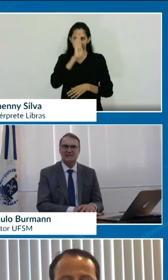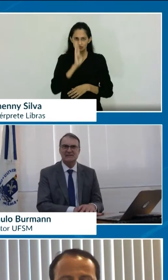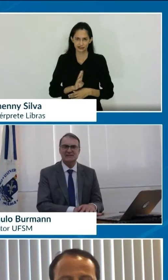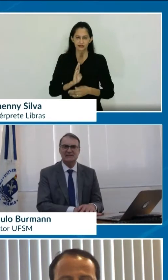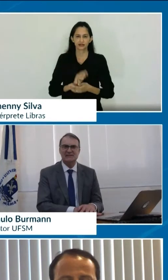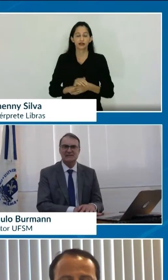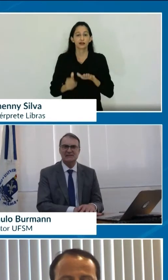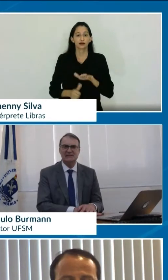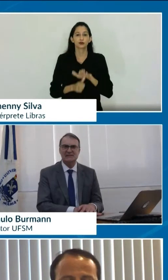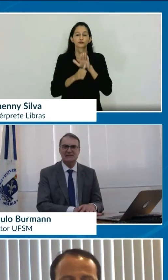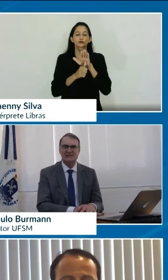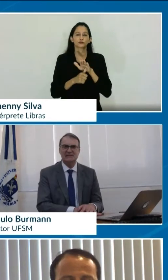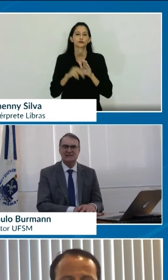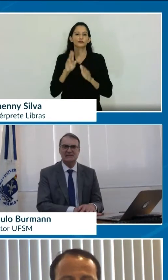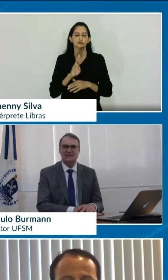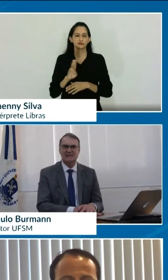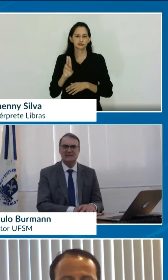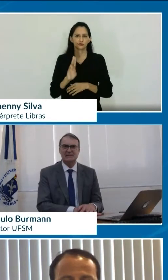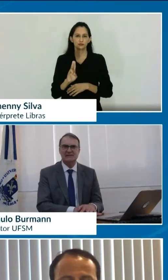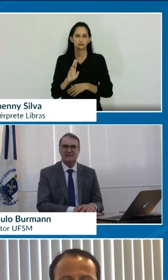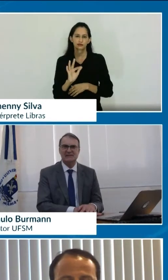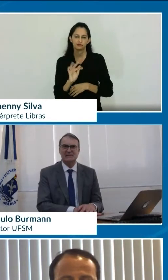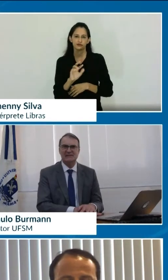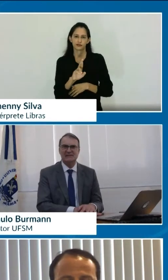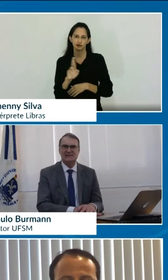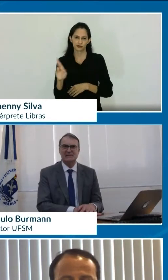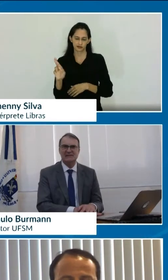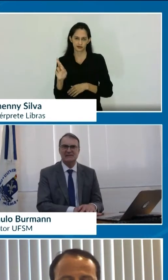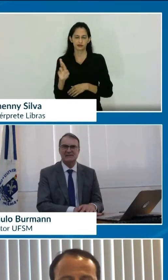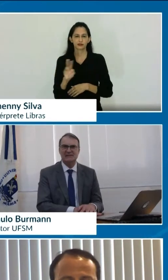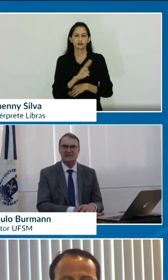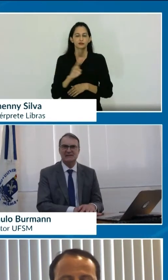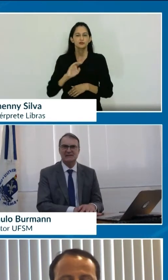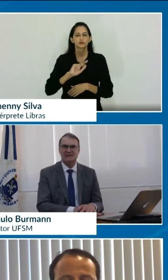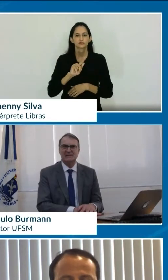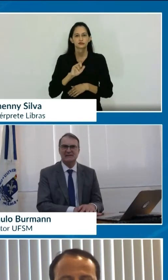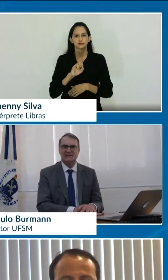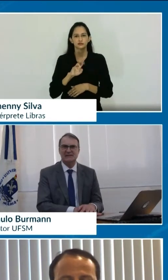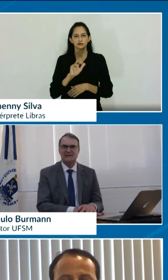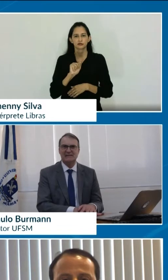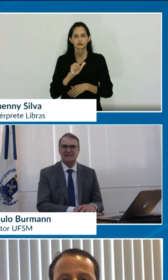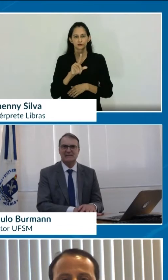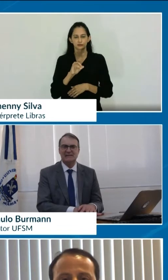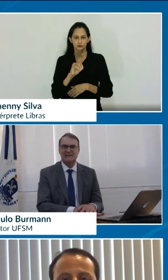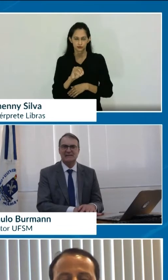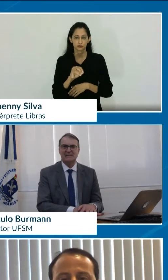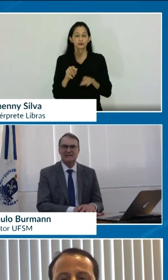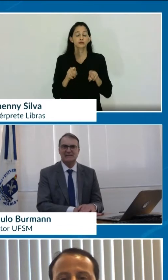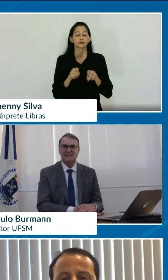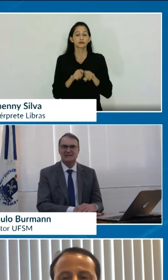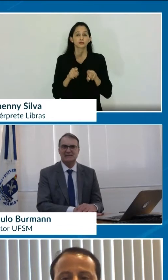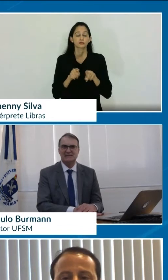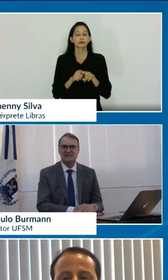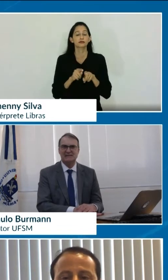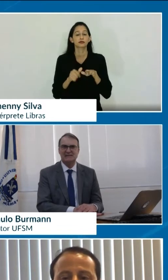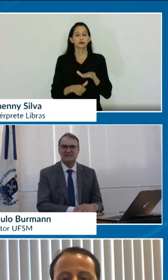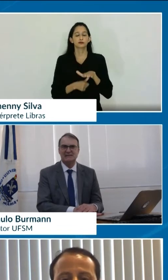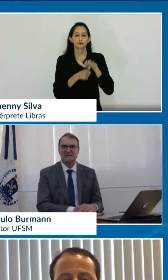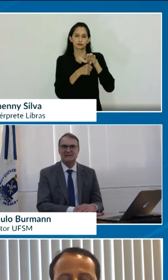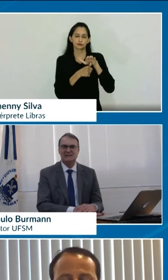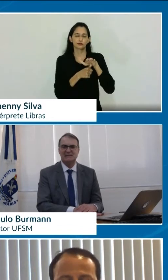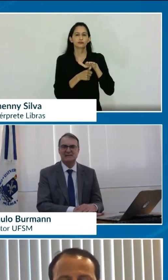da Universidade Federal de Roraima, Geraldo Ticianelli, e o reitor da Universidade Federal de Santa